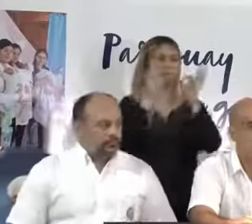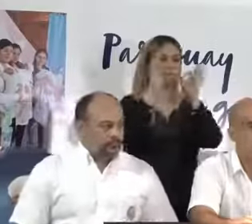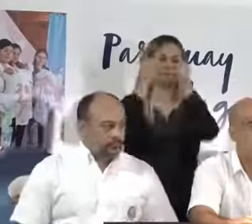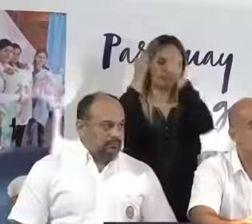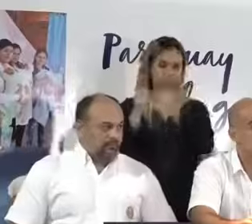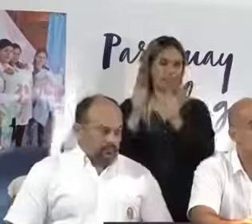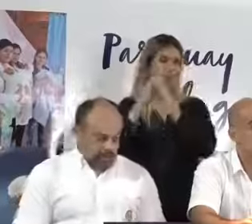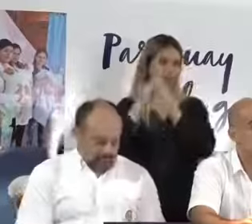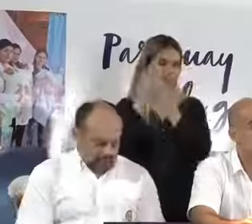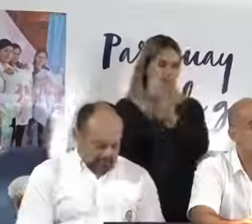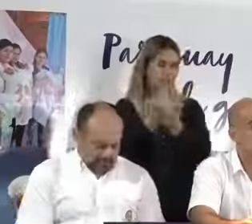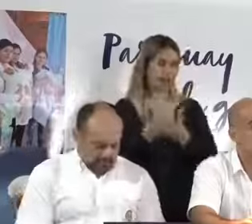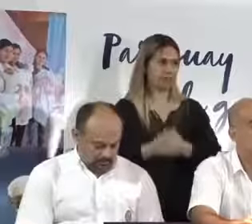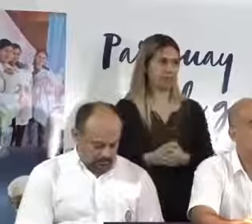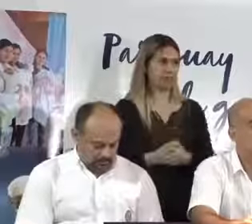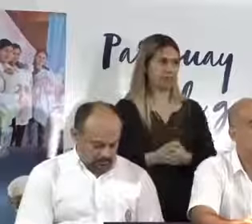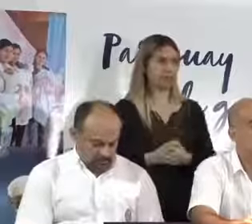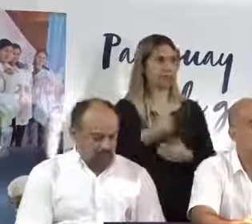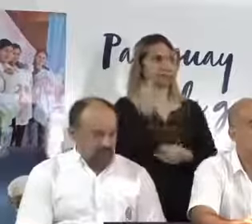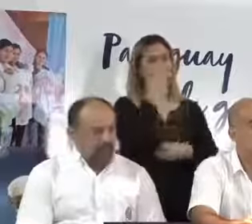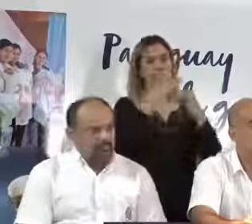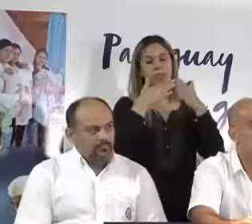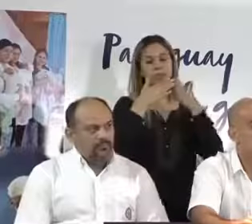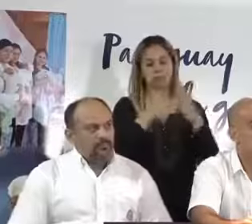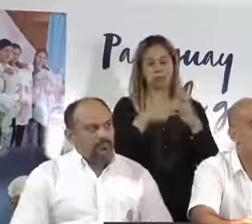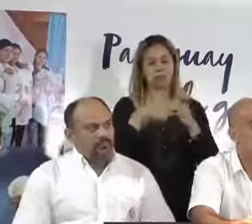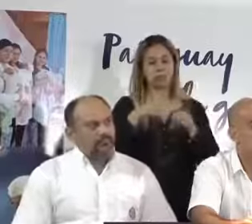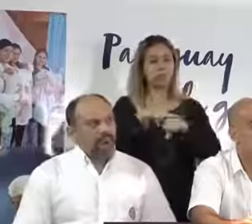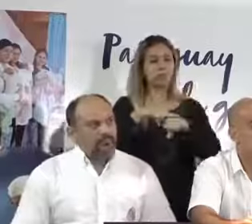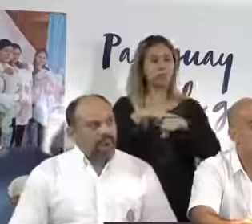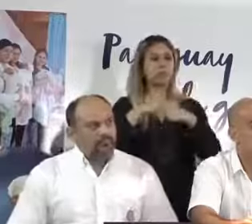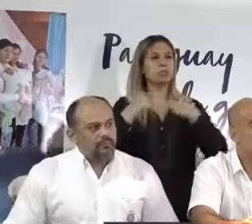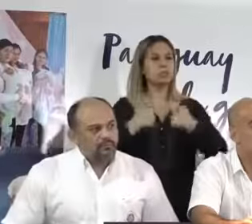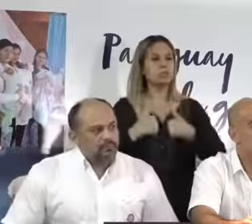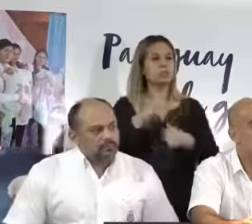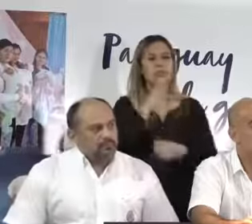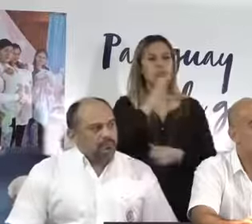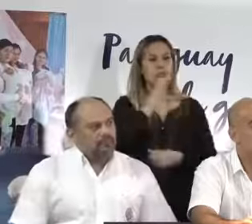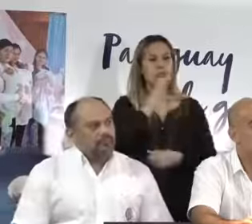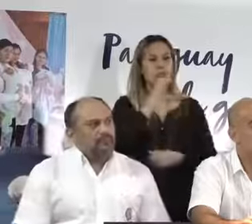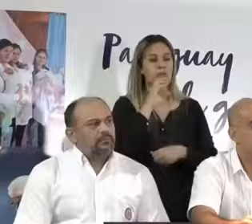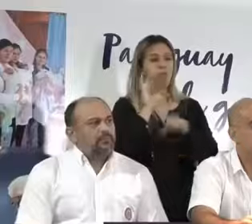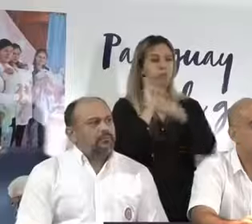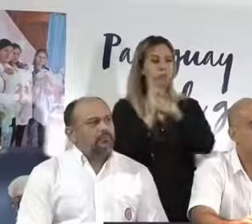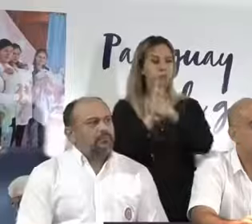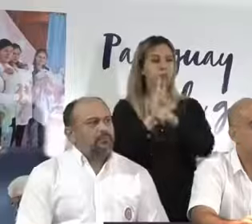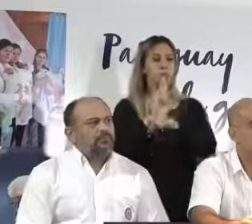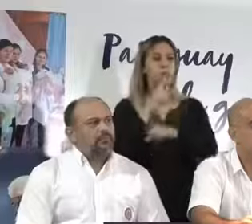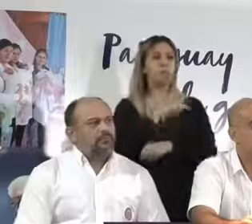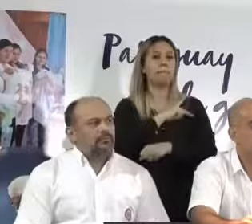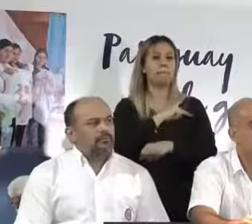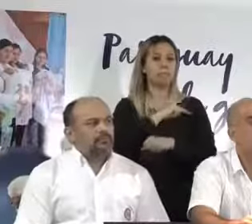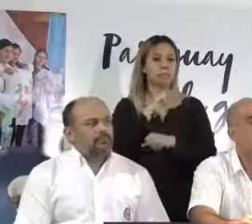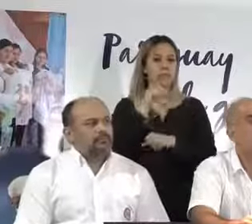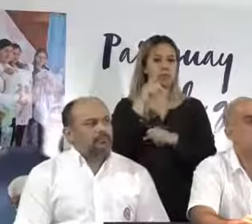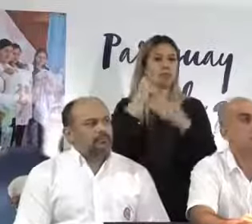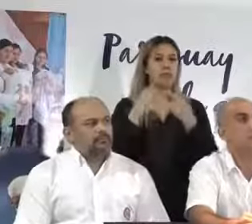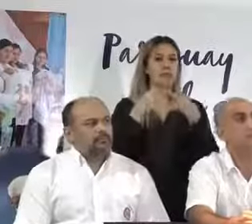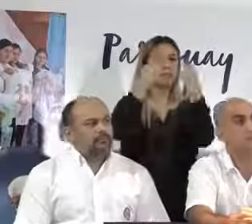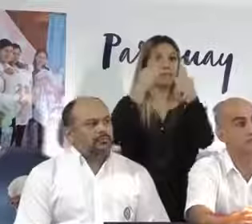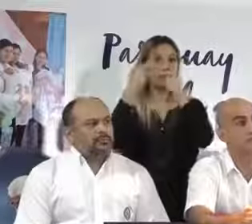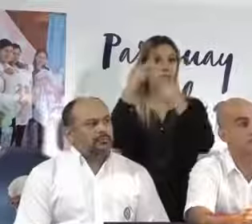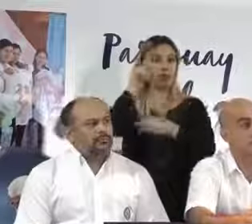Ministro, ¿cómo hace el ministerio para salvaguardar, digamos, a aquellas personas que viajaron con él en la misma aerolínea? ¿La